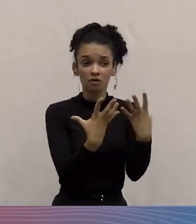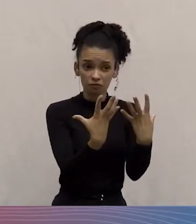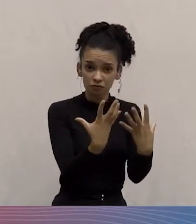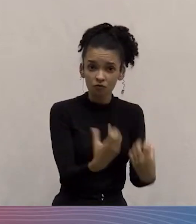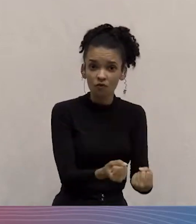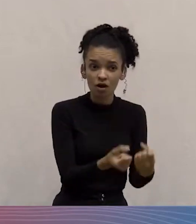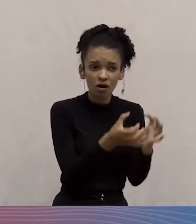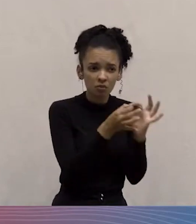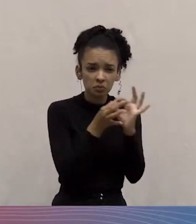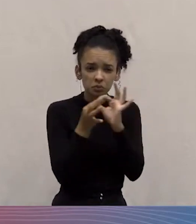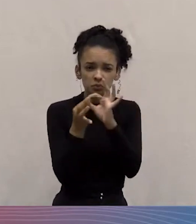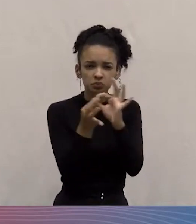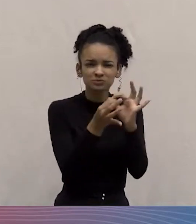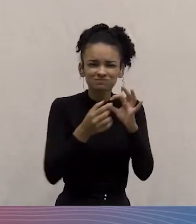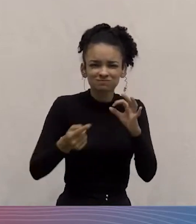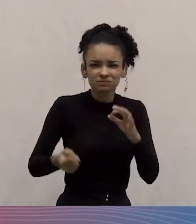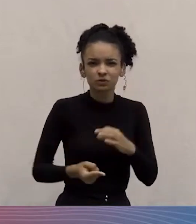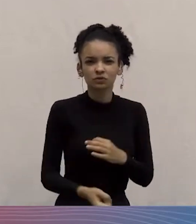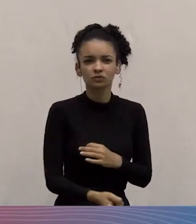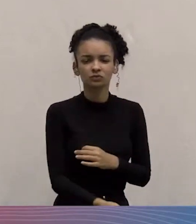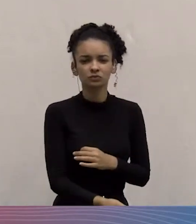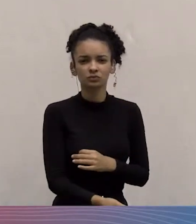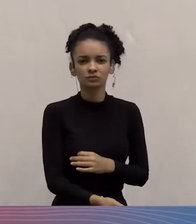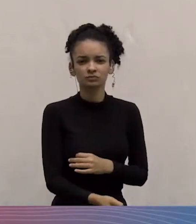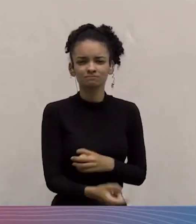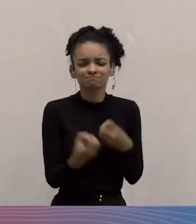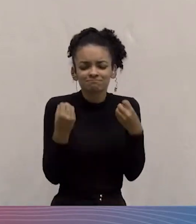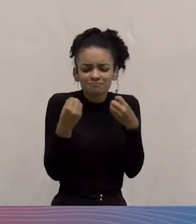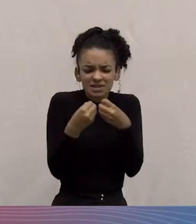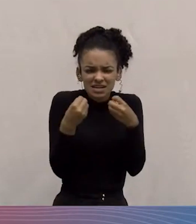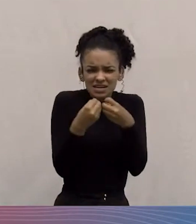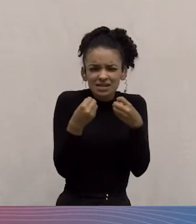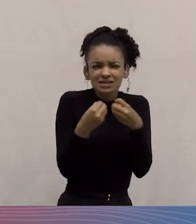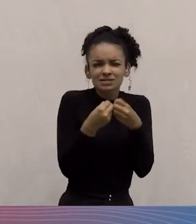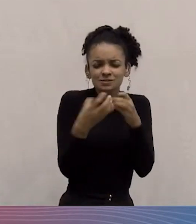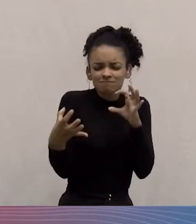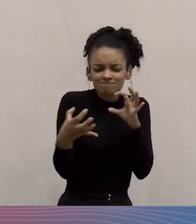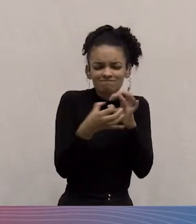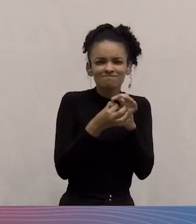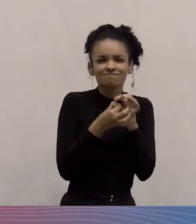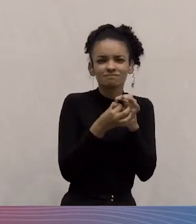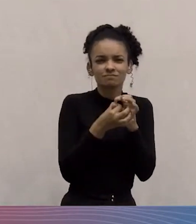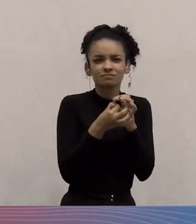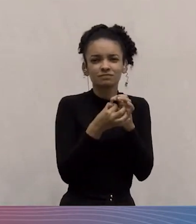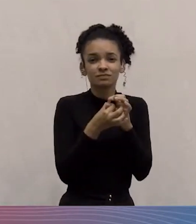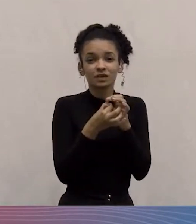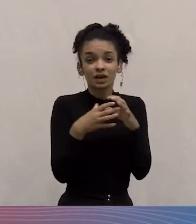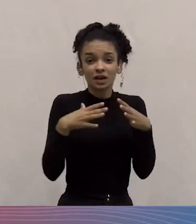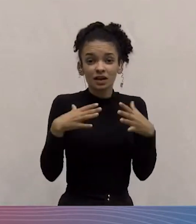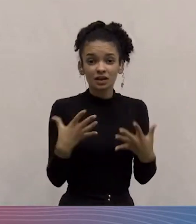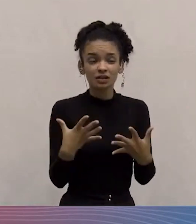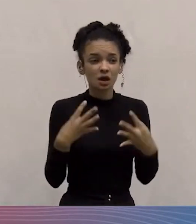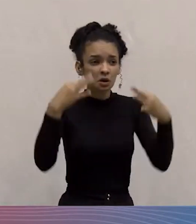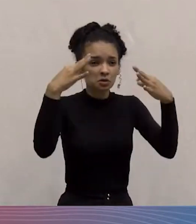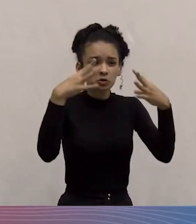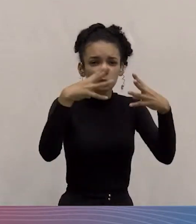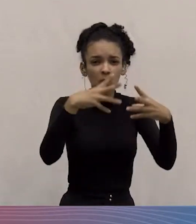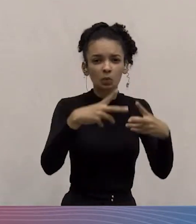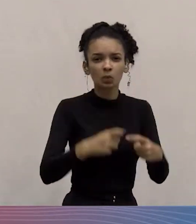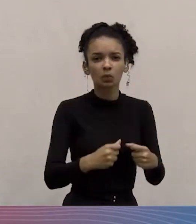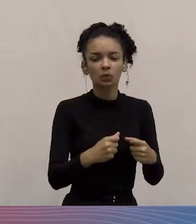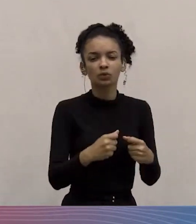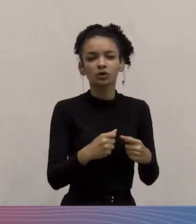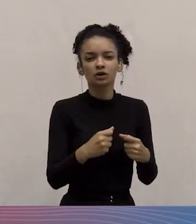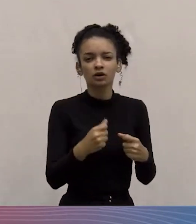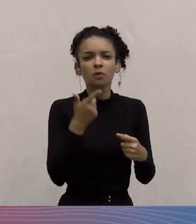unir intimamente, estreitamente, bem pertinho, bem ligado, bem encaixado. E quando tudo estiver,